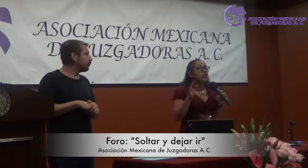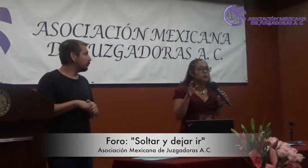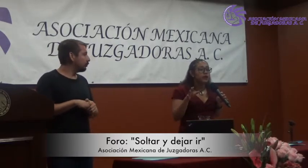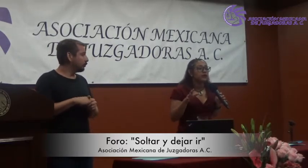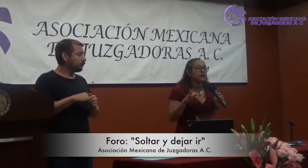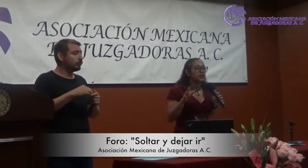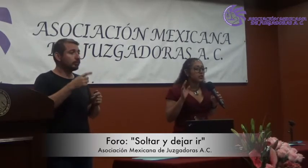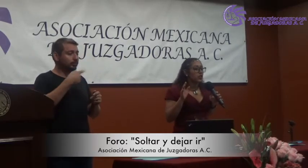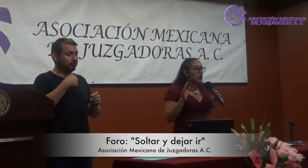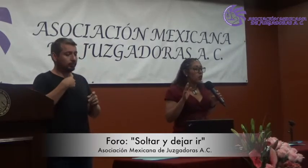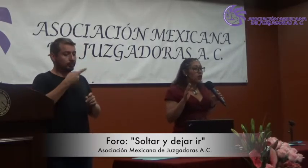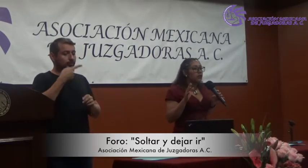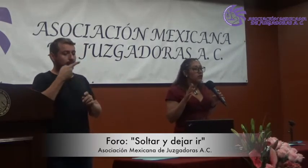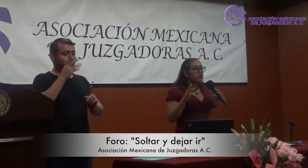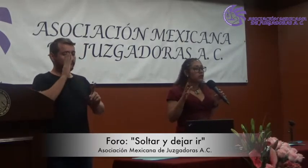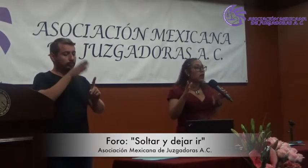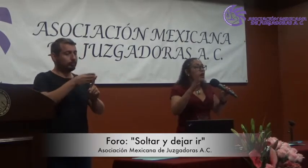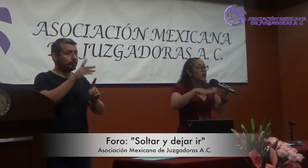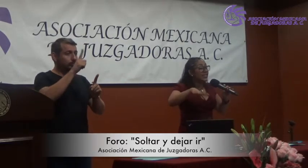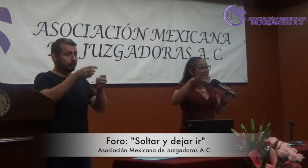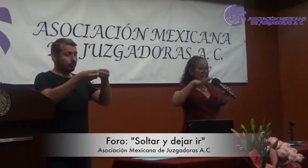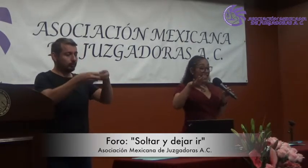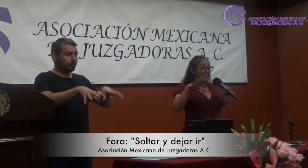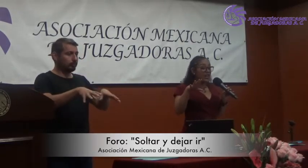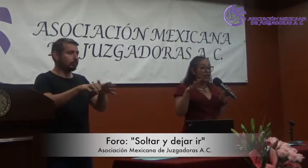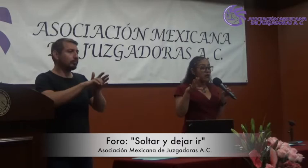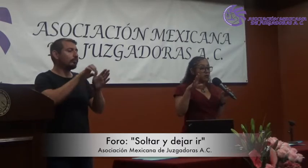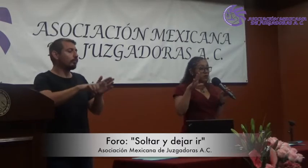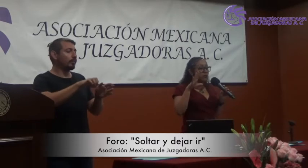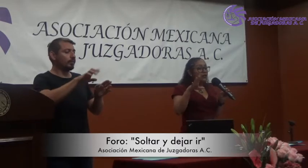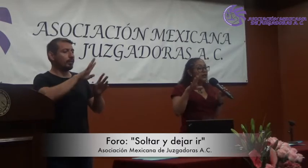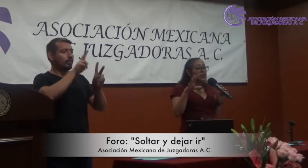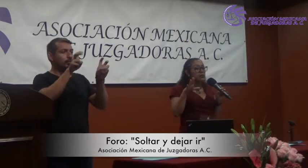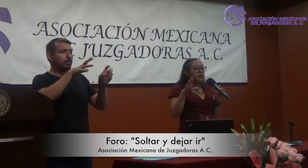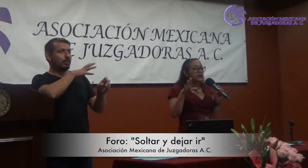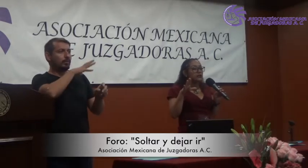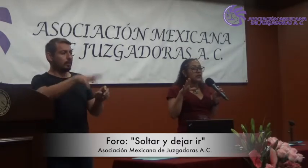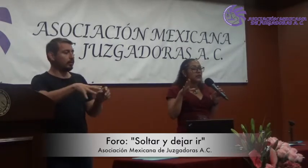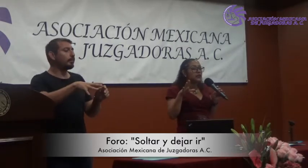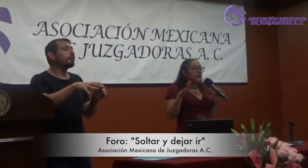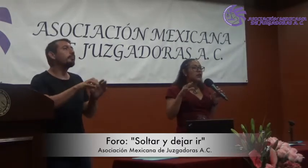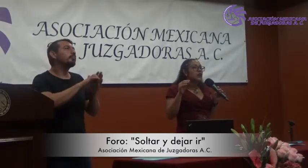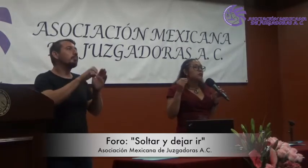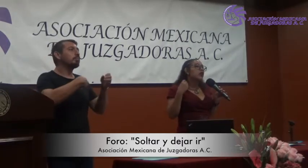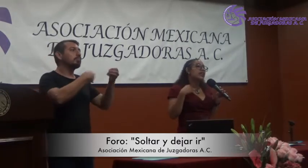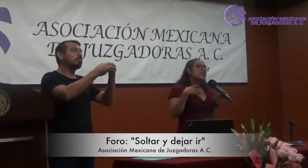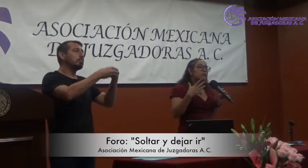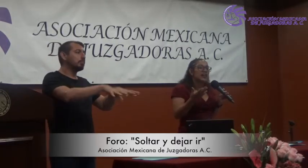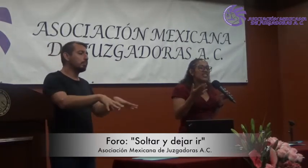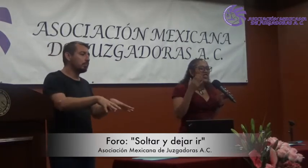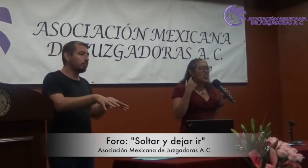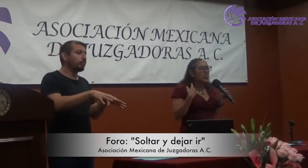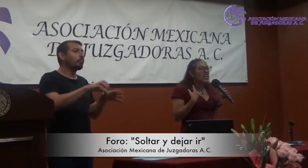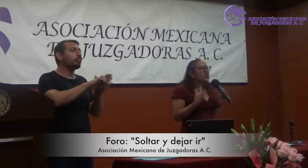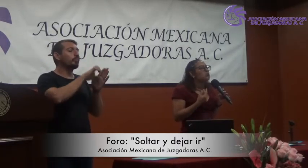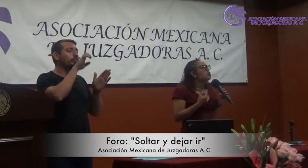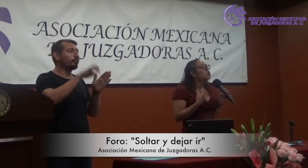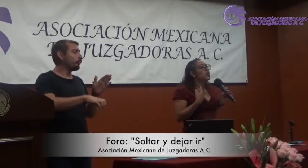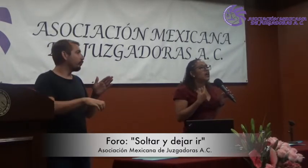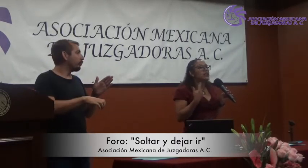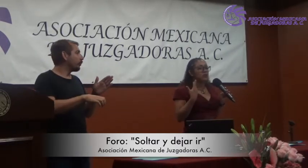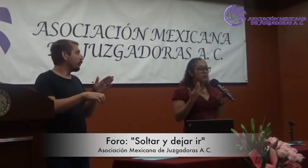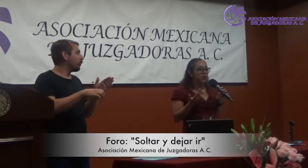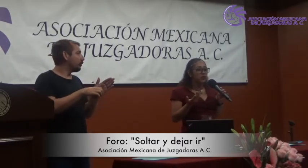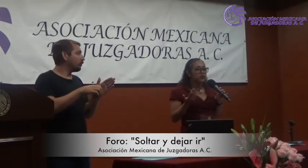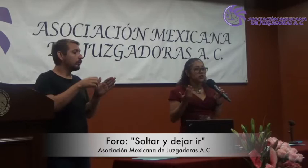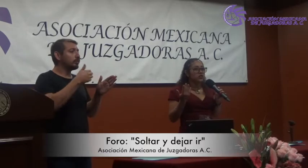Estamos hablando de pérdidas cuando, ahorita en general, pérdidas que pueden ser por la separación, la